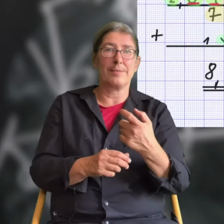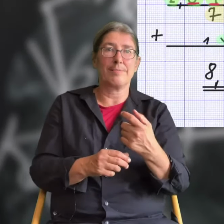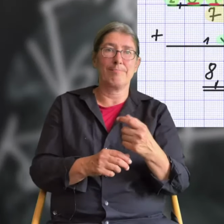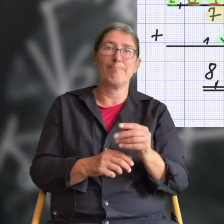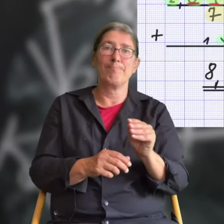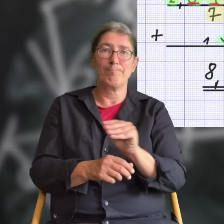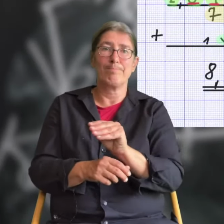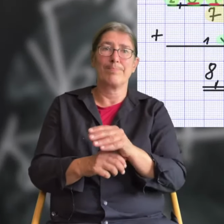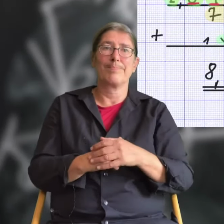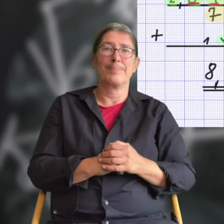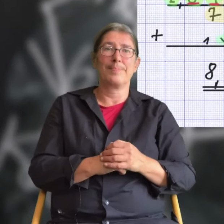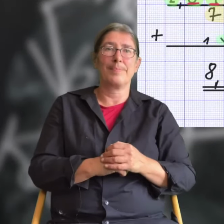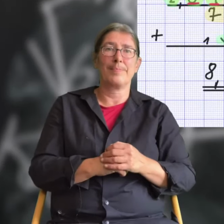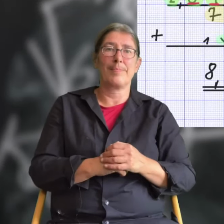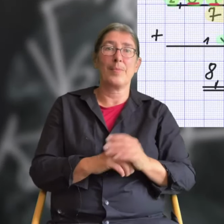29.